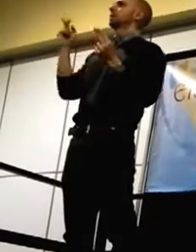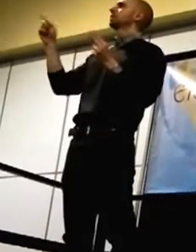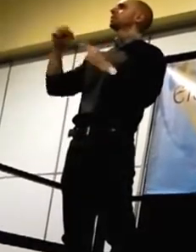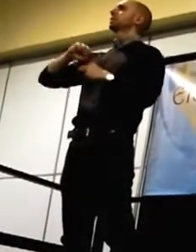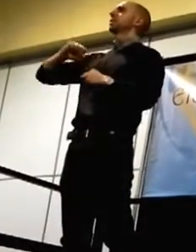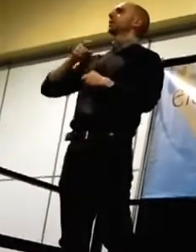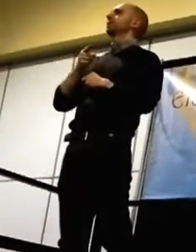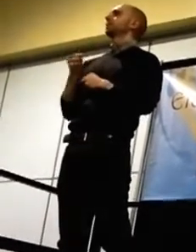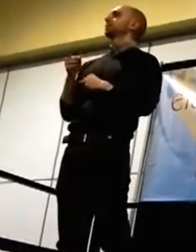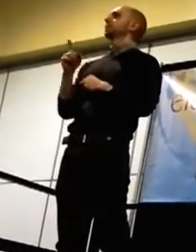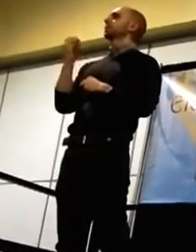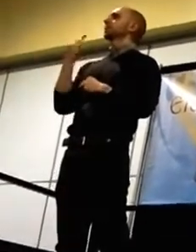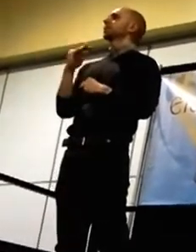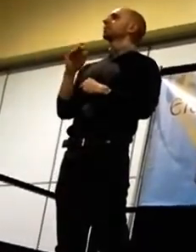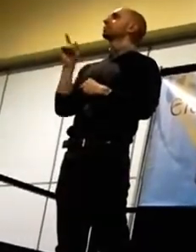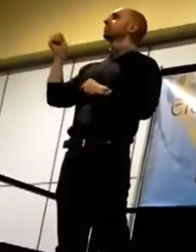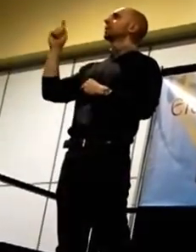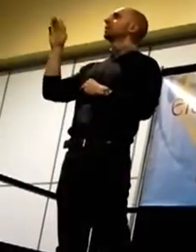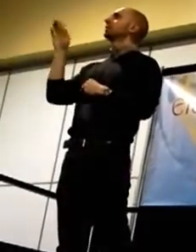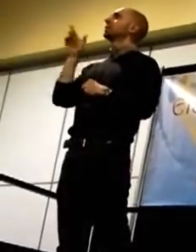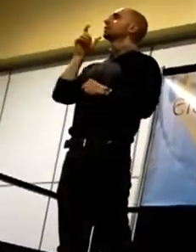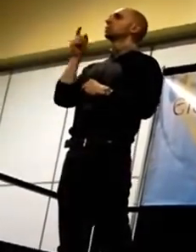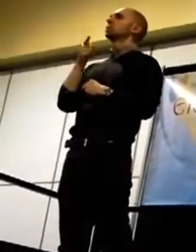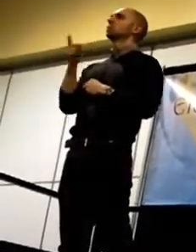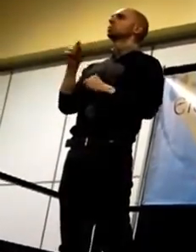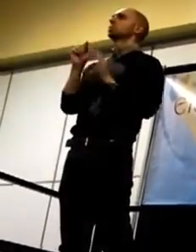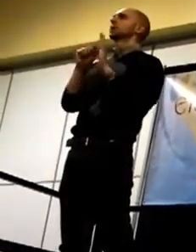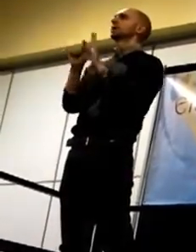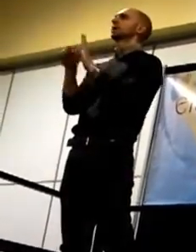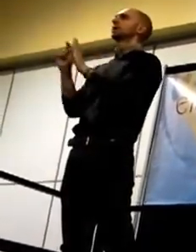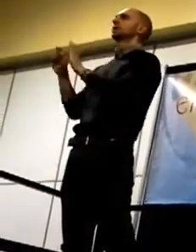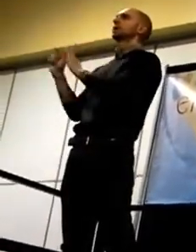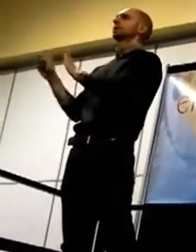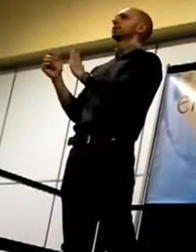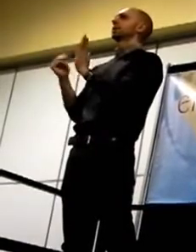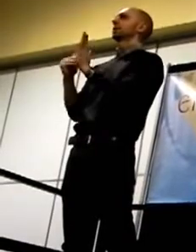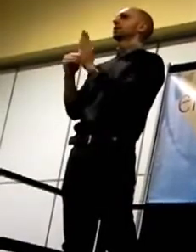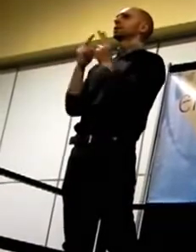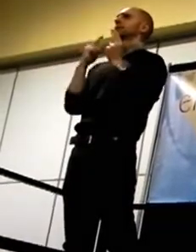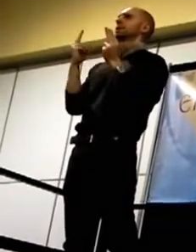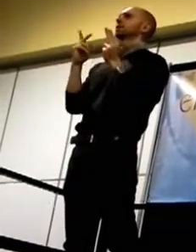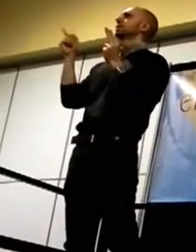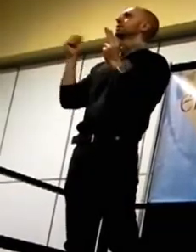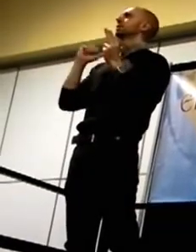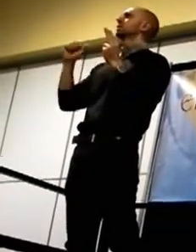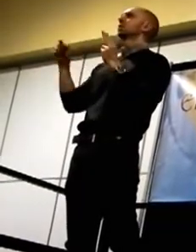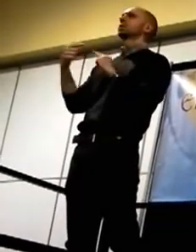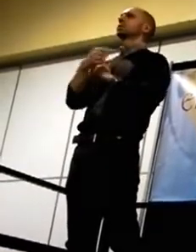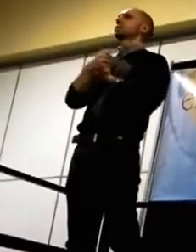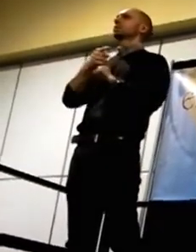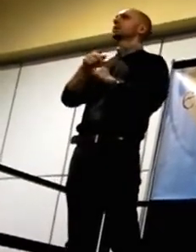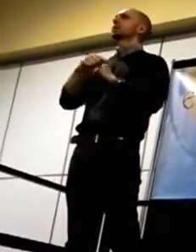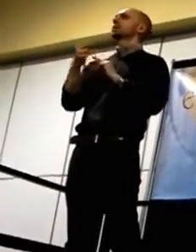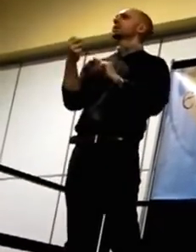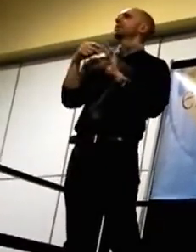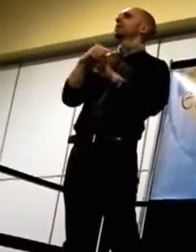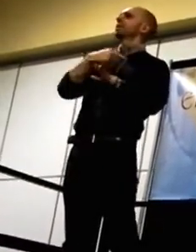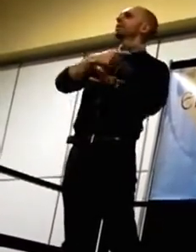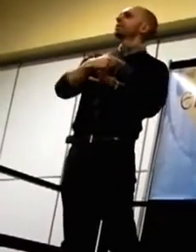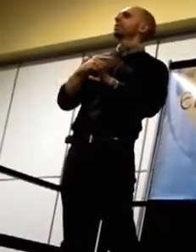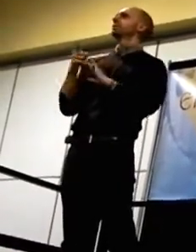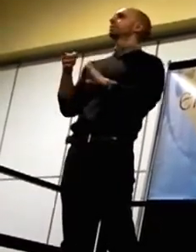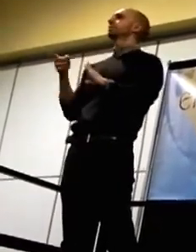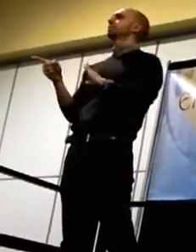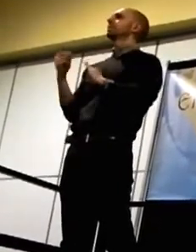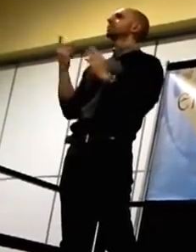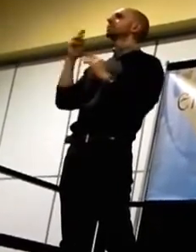them. أو الله destroy those who are trying to kill innocents and make them the innocents victorious and make